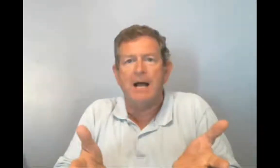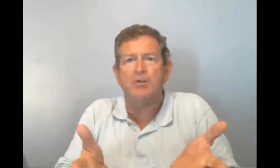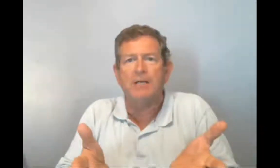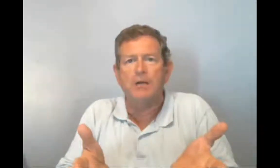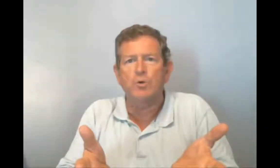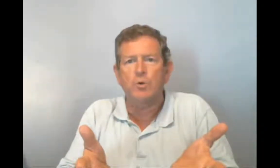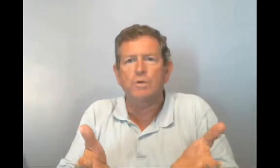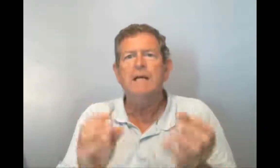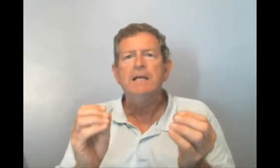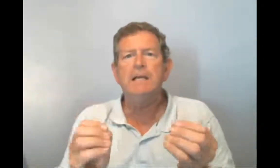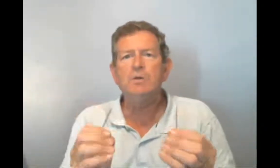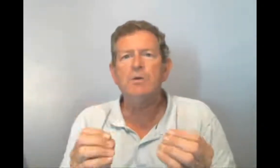de quelque chose. Qu'est-ce que c'est?